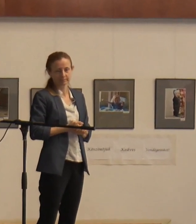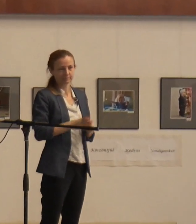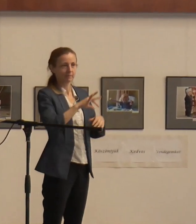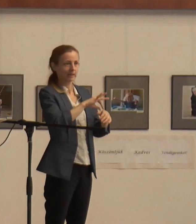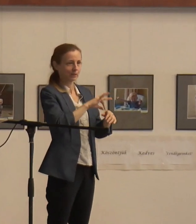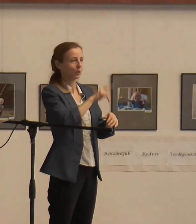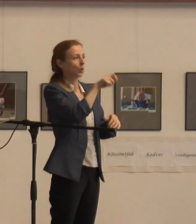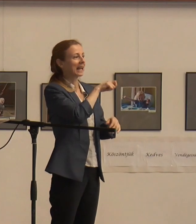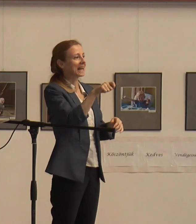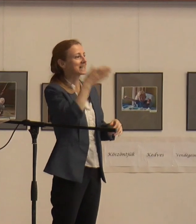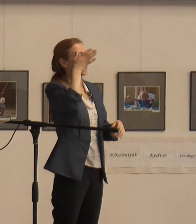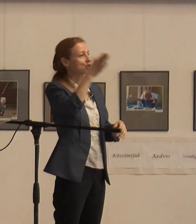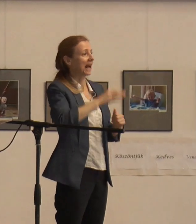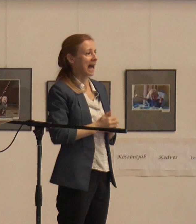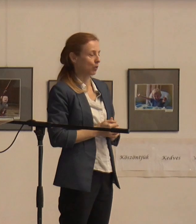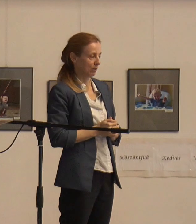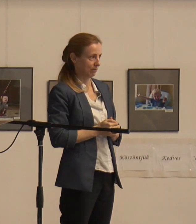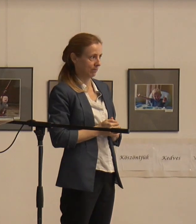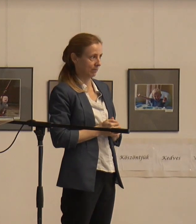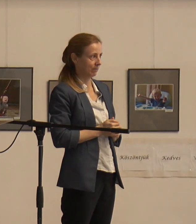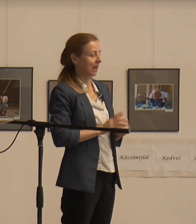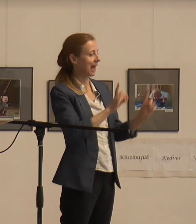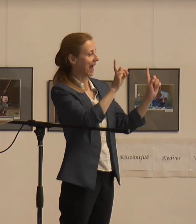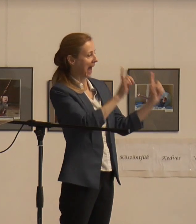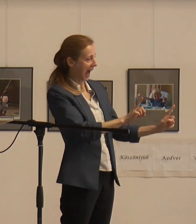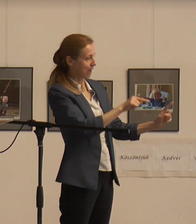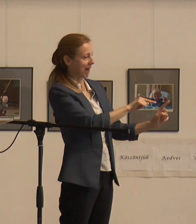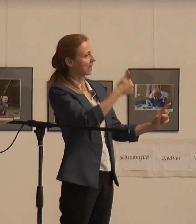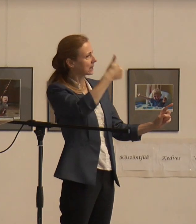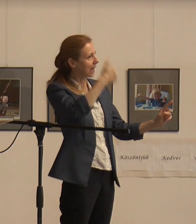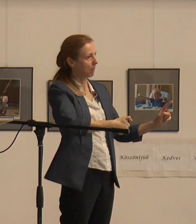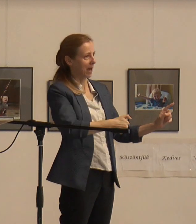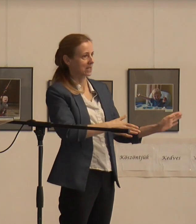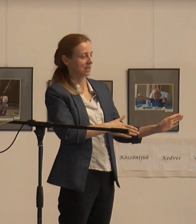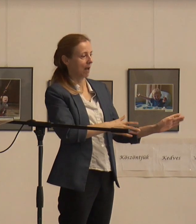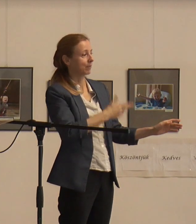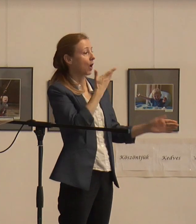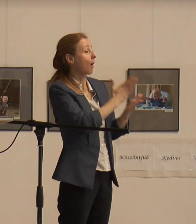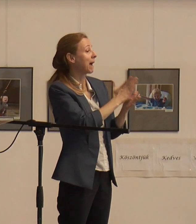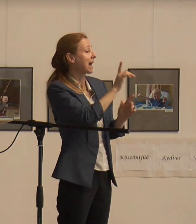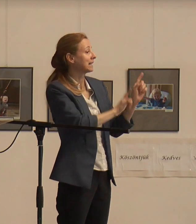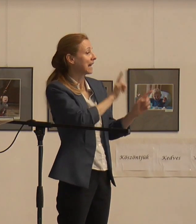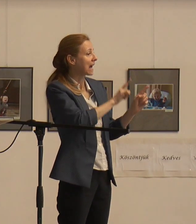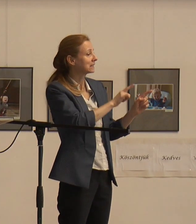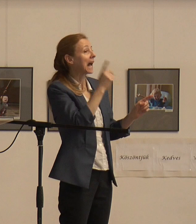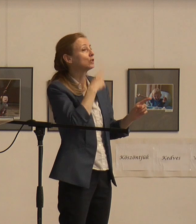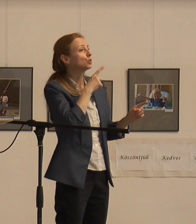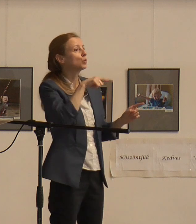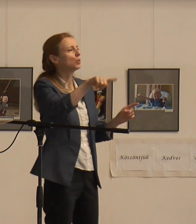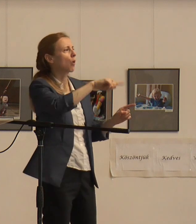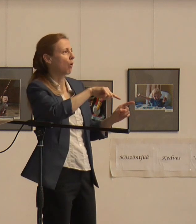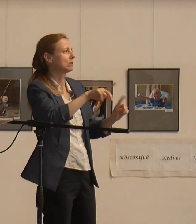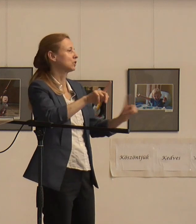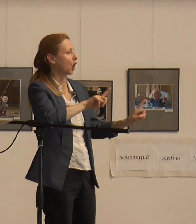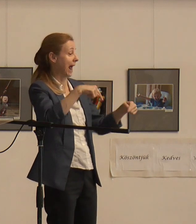Dr. Keresztes Károly, állj meg itt egy percre. Ha már jártál túlról, vagy